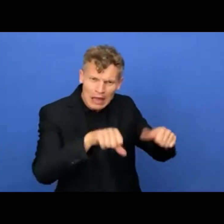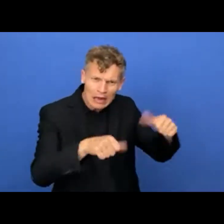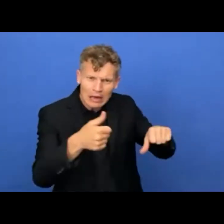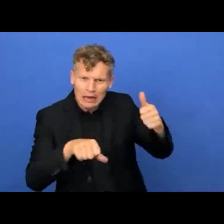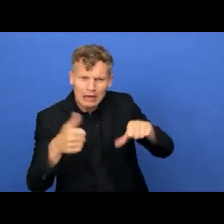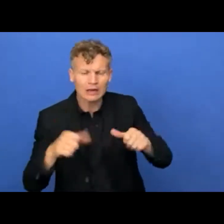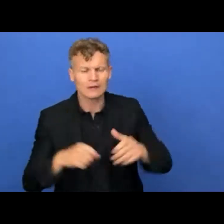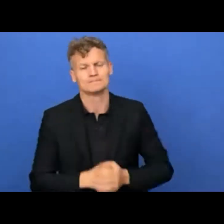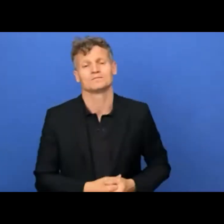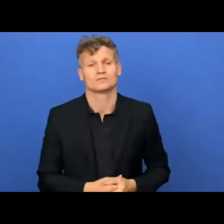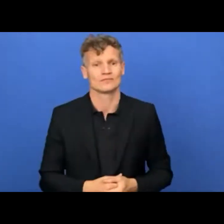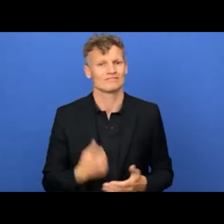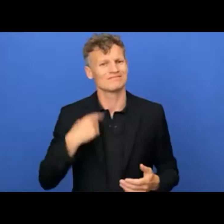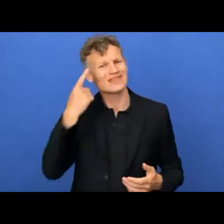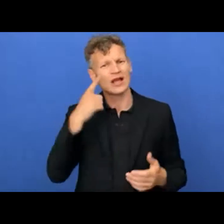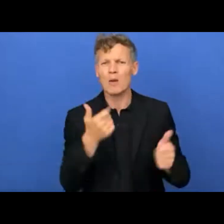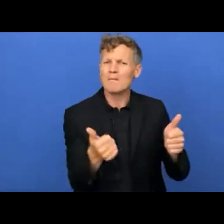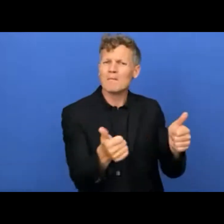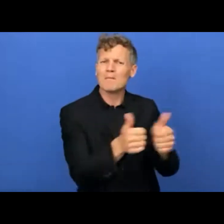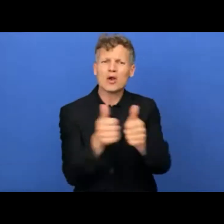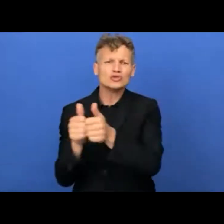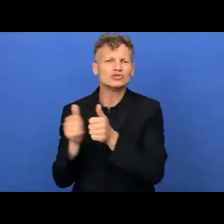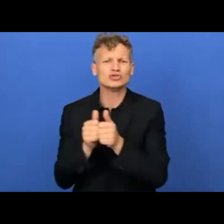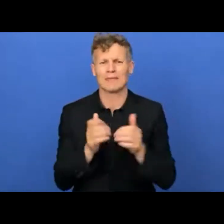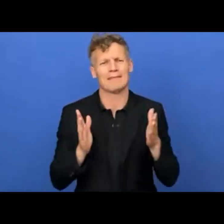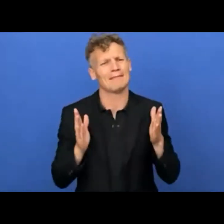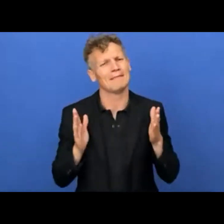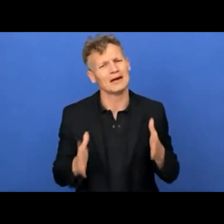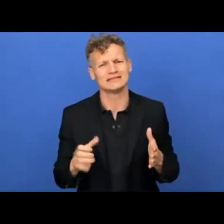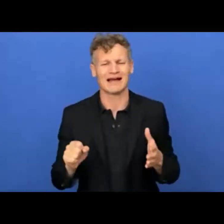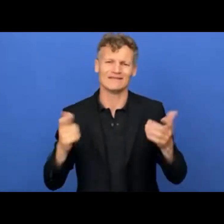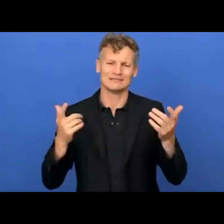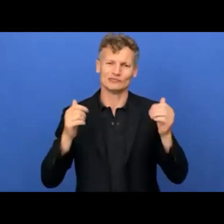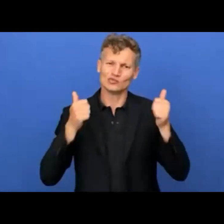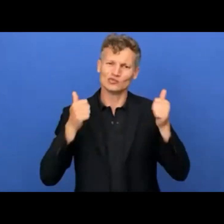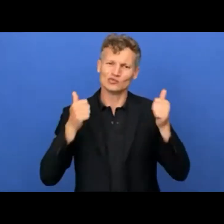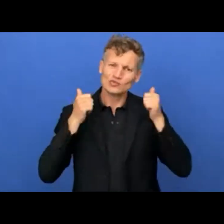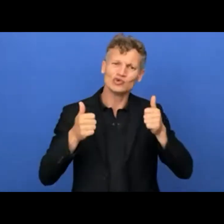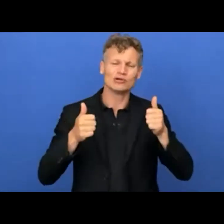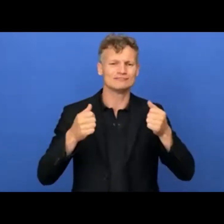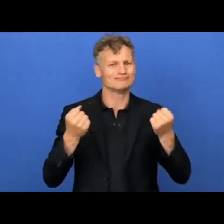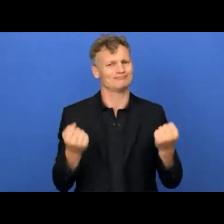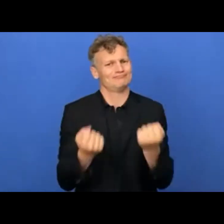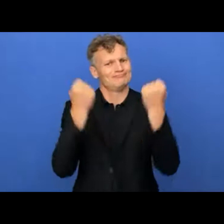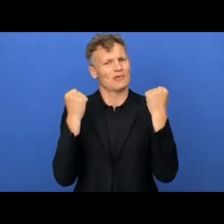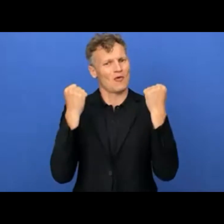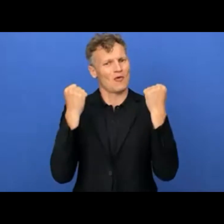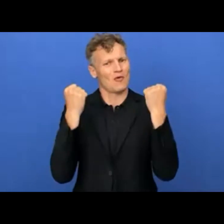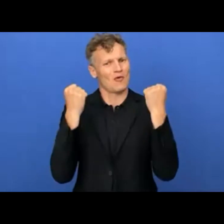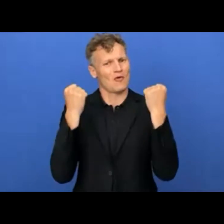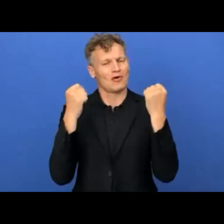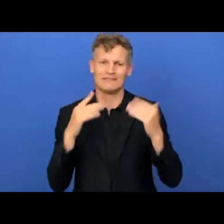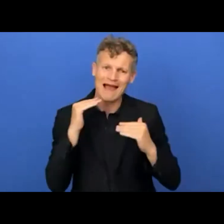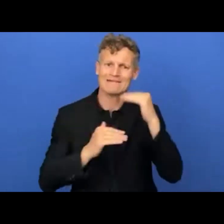interventions. Ce cadre de partenariat est essentiel pour optimiser les ressources